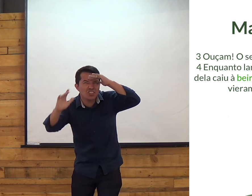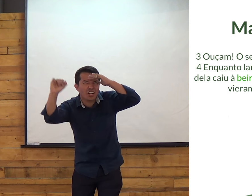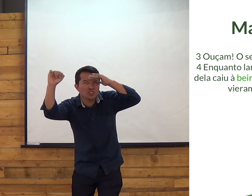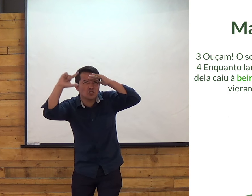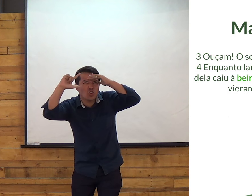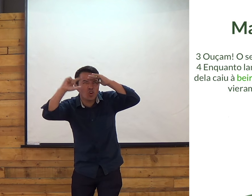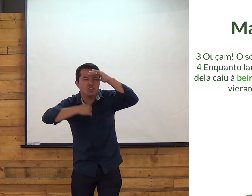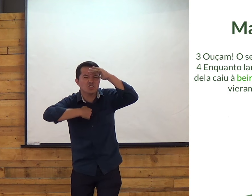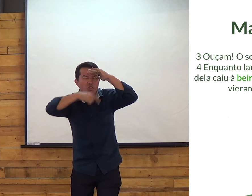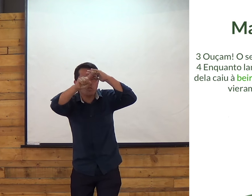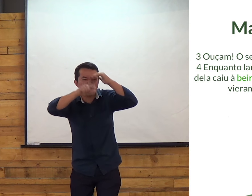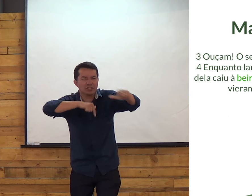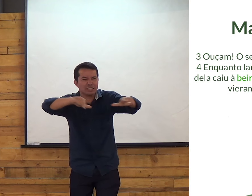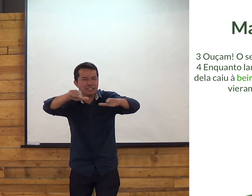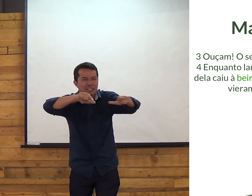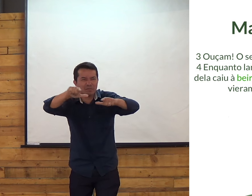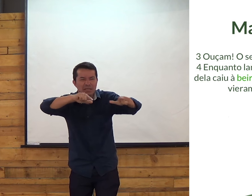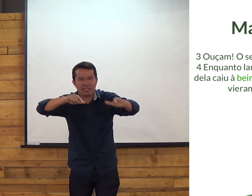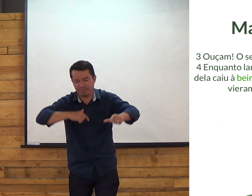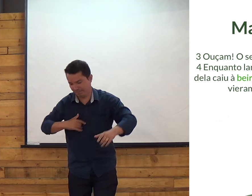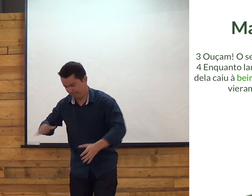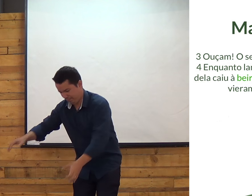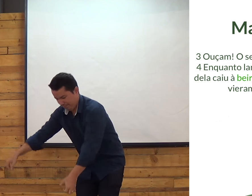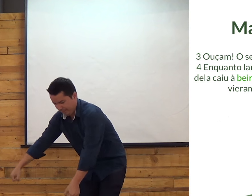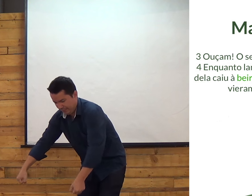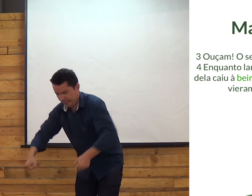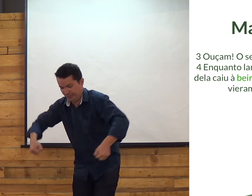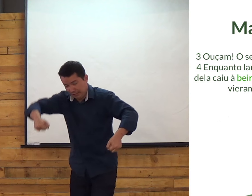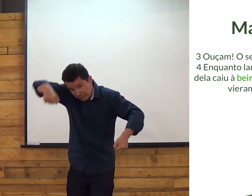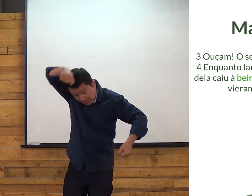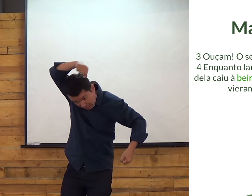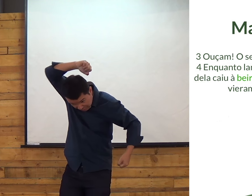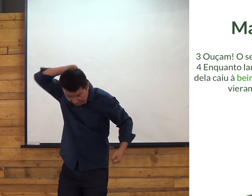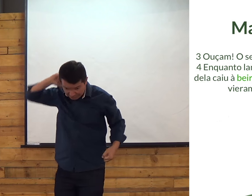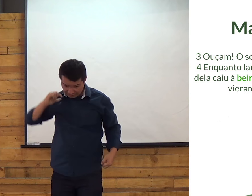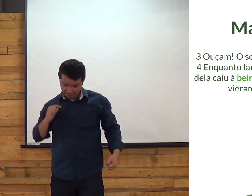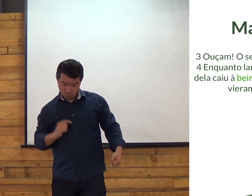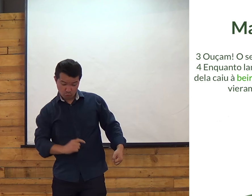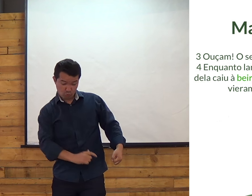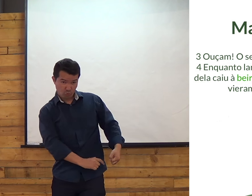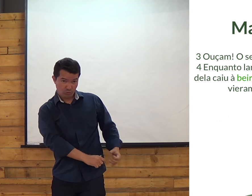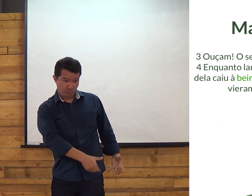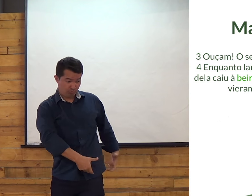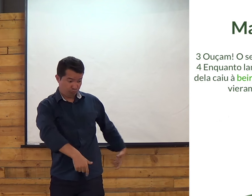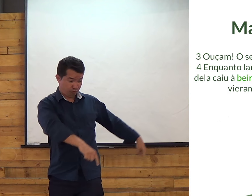homem acordou, viu? Já tem sol, vou trabalhar. Se